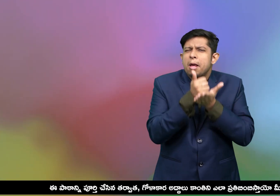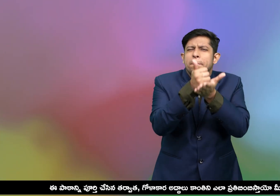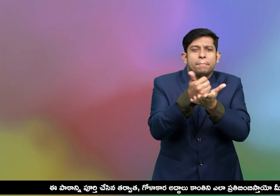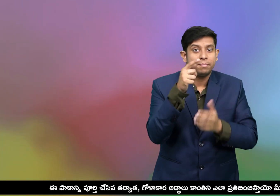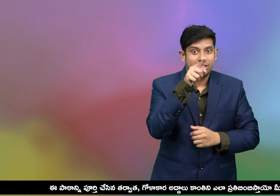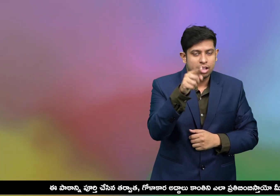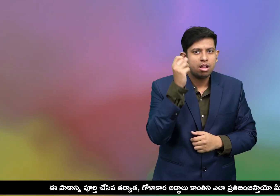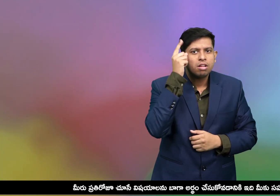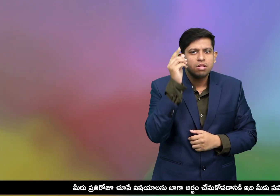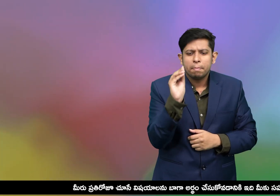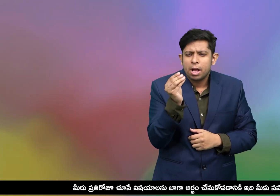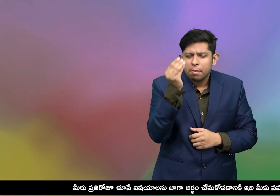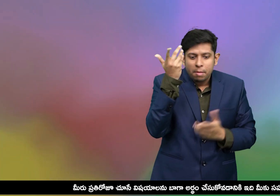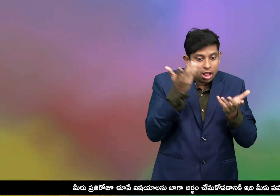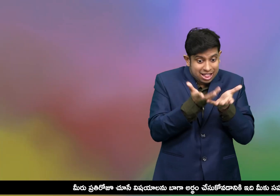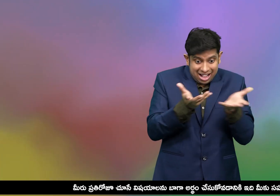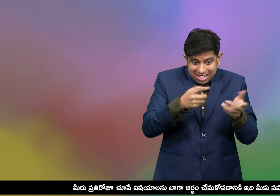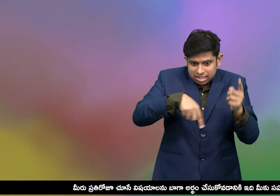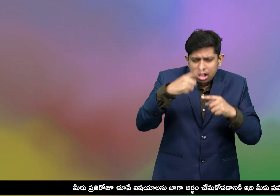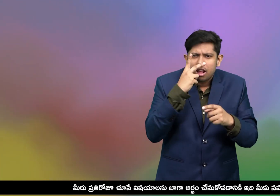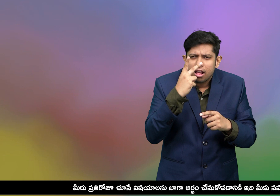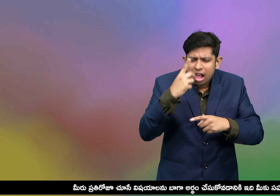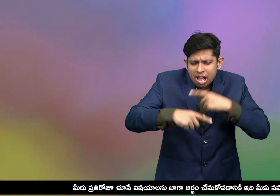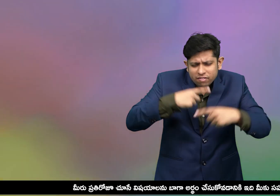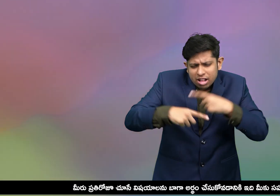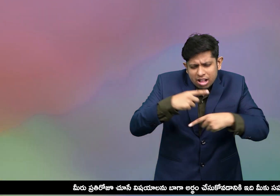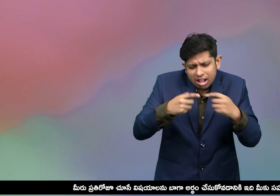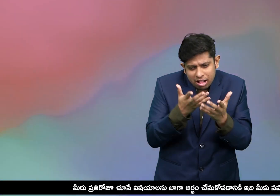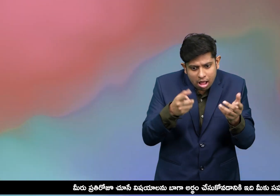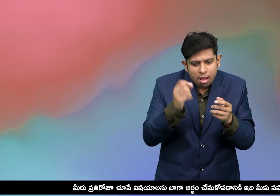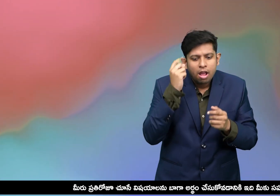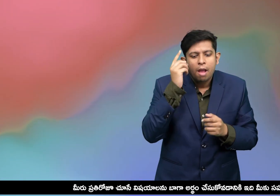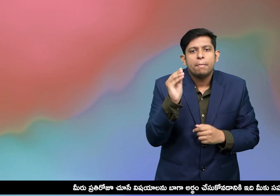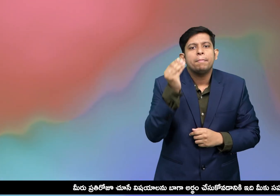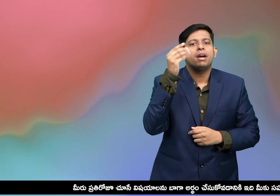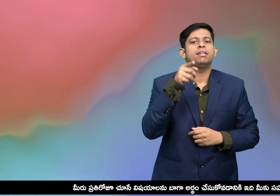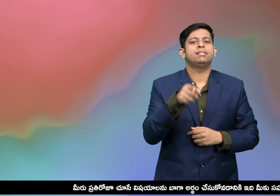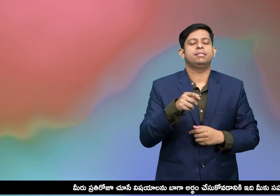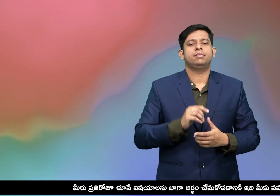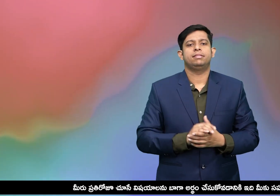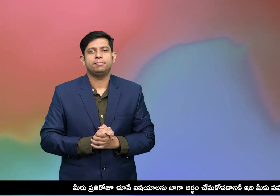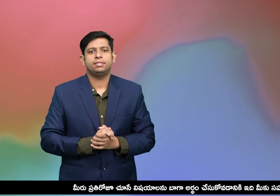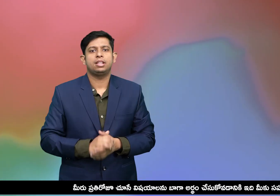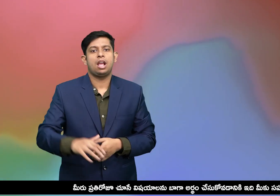చేసుకుంటారు. మీరు ప్రతిరోజు చూసే విషయాలను బాగా అర్థం చేసుకోవడానికి ఇది మీకు సహాయం చేస్తుంది.